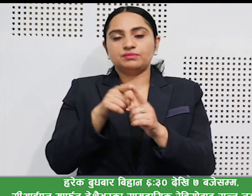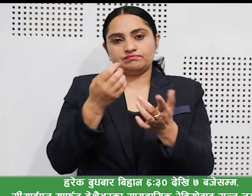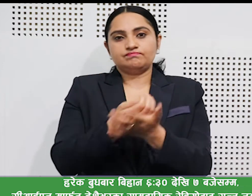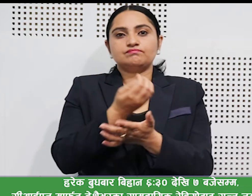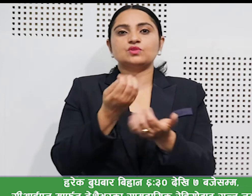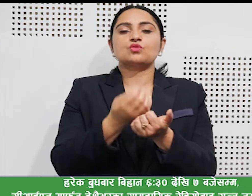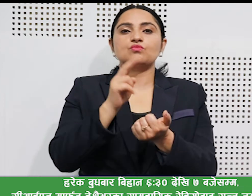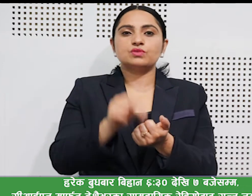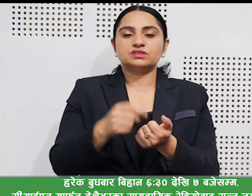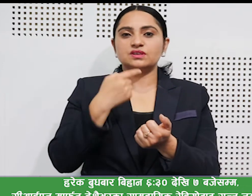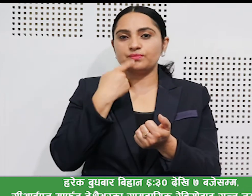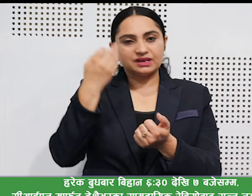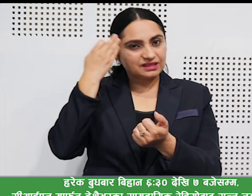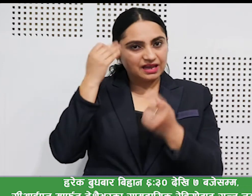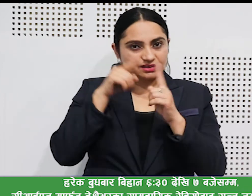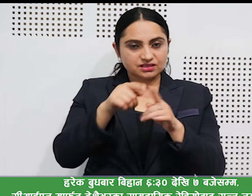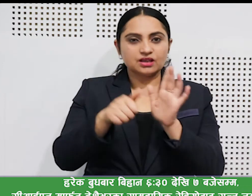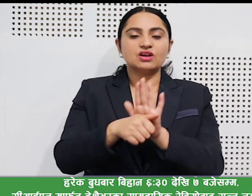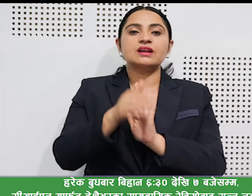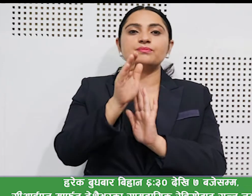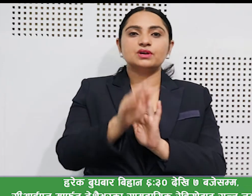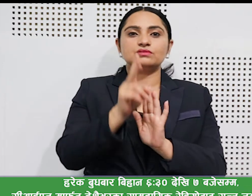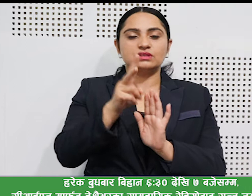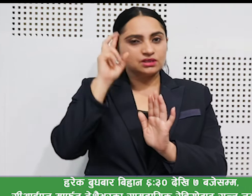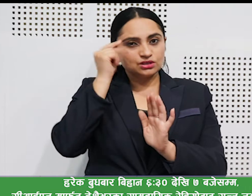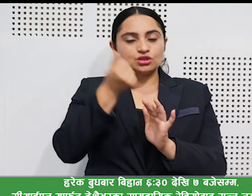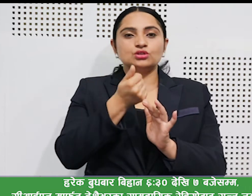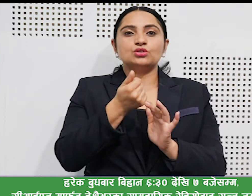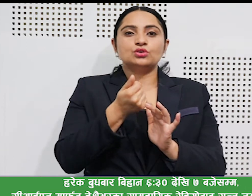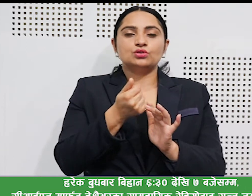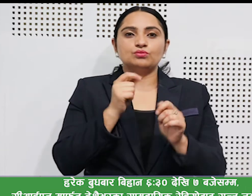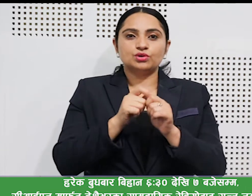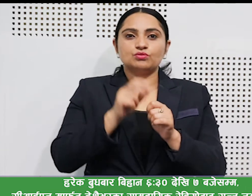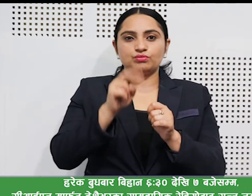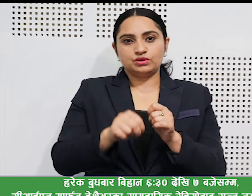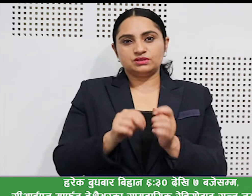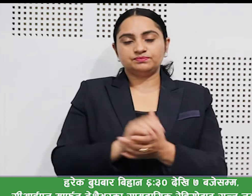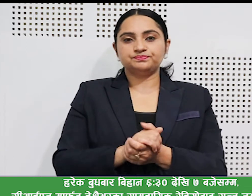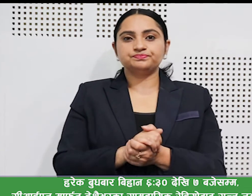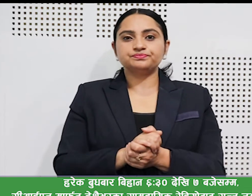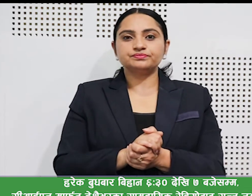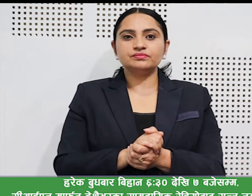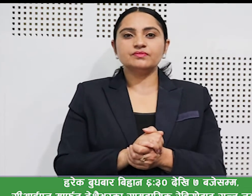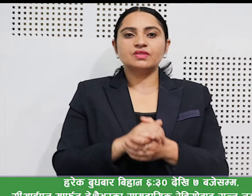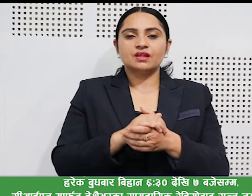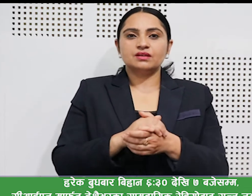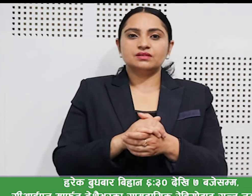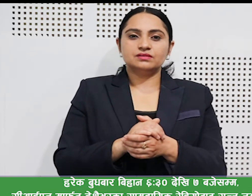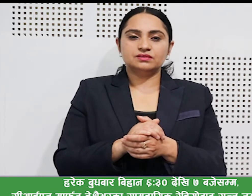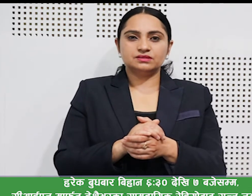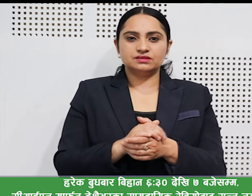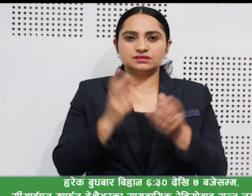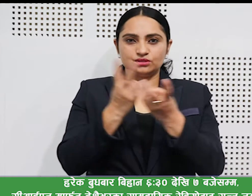भन्ने चाहिँ धारणा लिएर अगाडि बढेका छौँ। त्यसले यसलाई सहज रूपमा लिन सकिँदैन, तर चुनौतीको सामना त गर्नैपर्छ। जस्तै